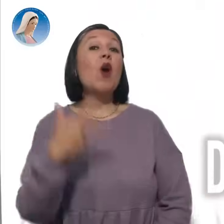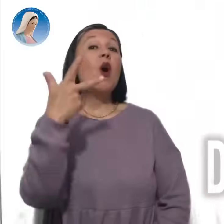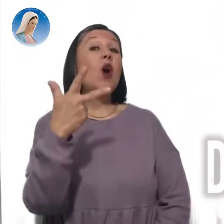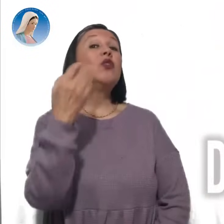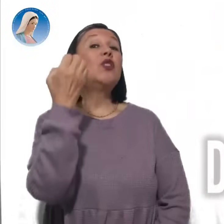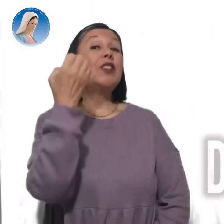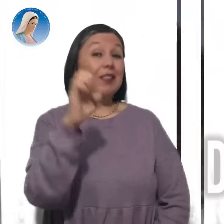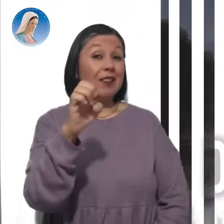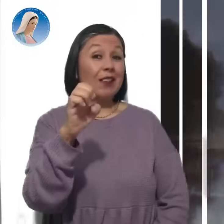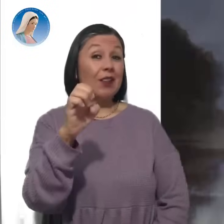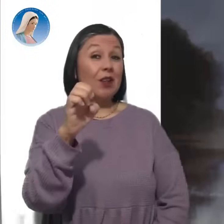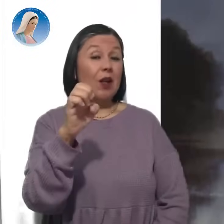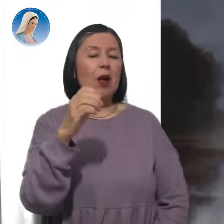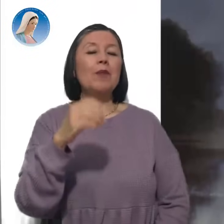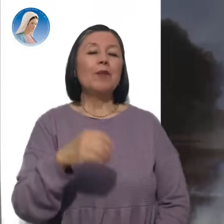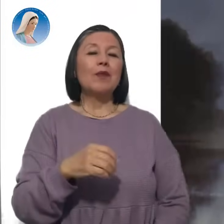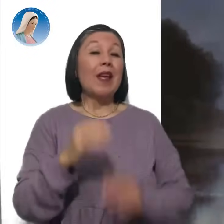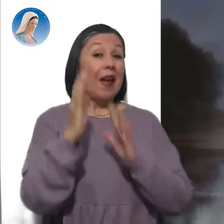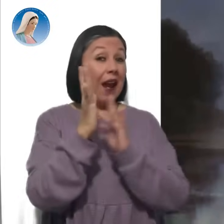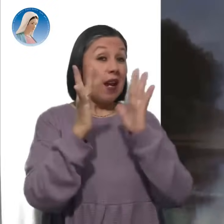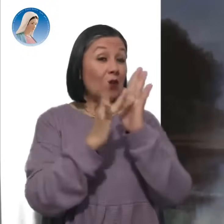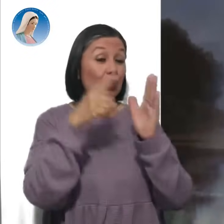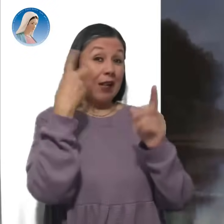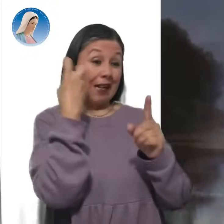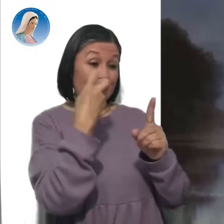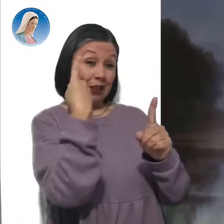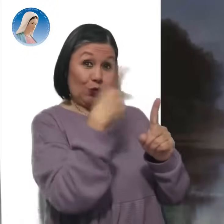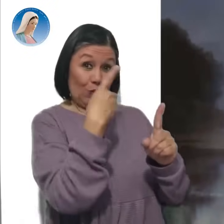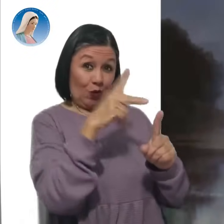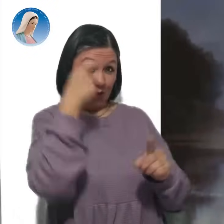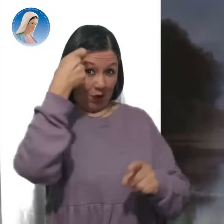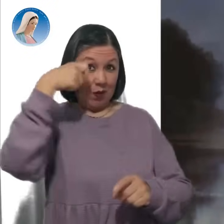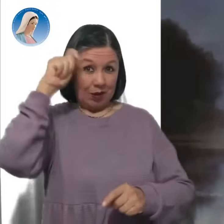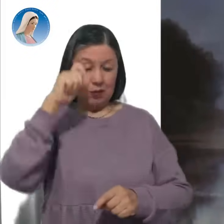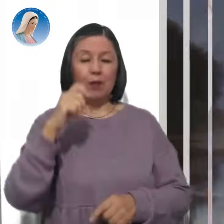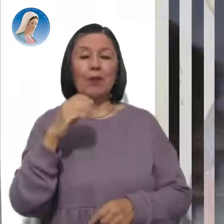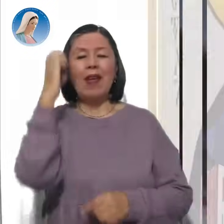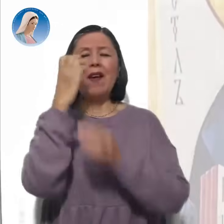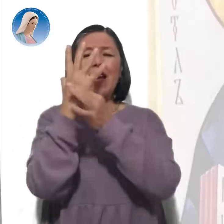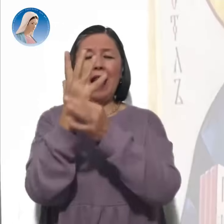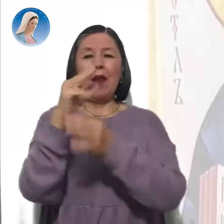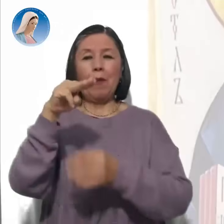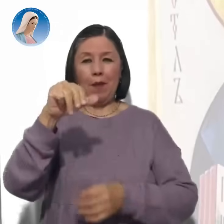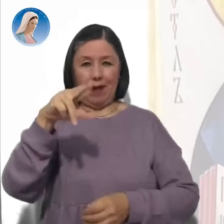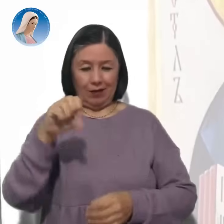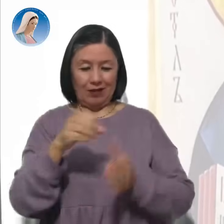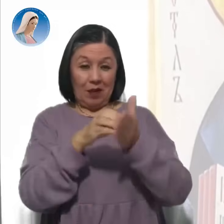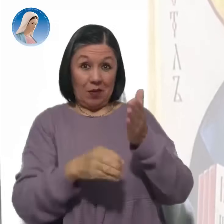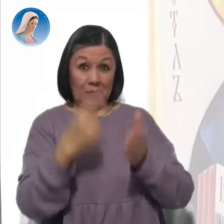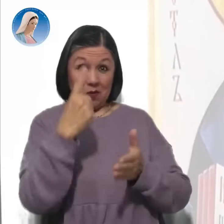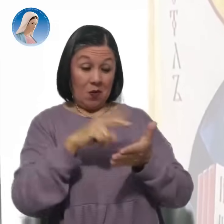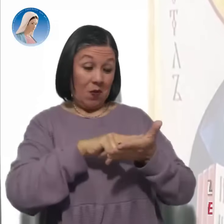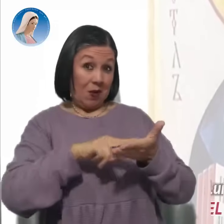8 de Enero, El Bautismo del Señor Evangelio según San Marcos, capítulo 1,